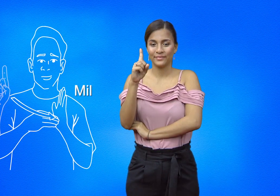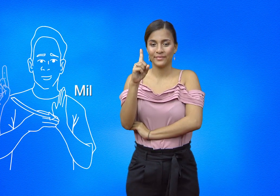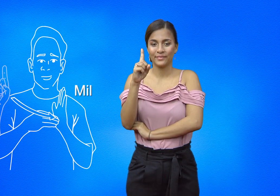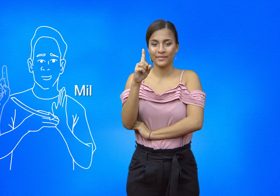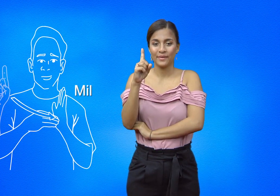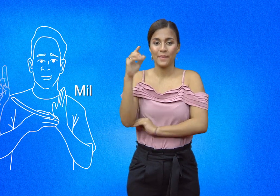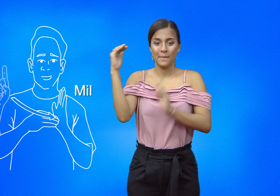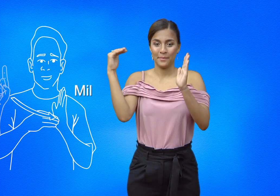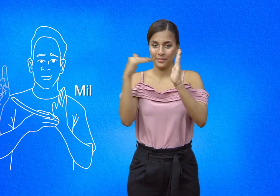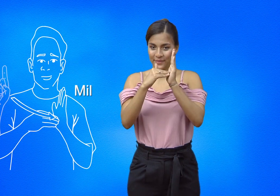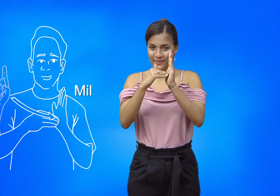milk